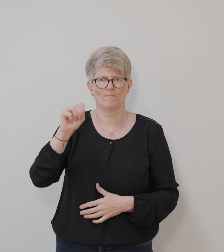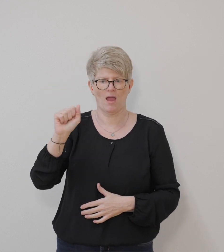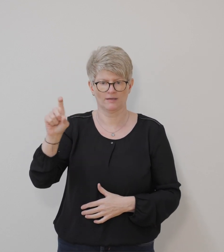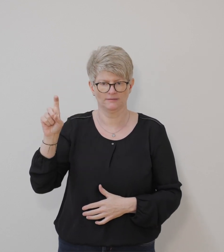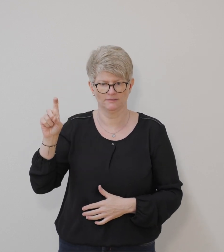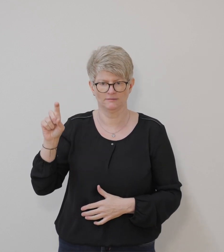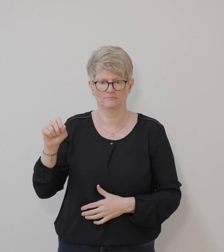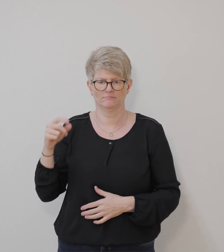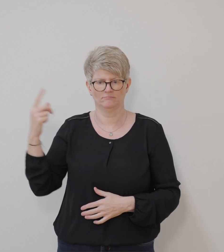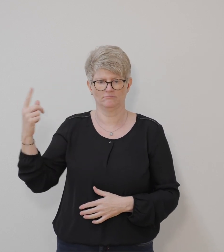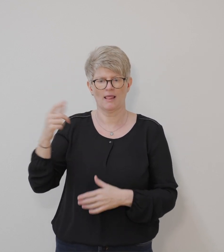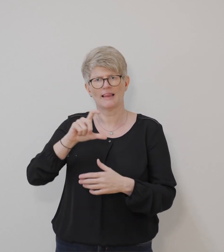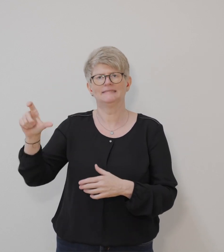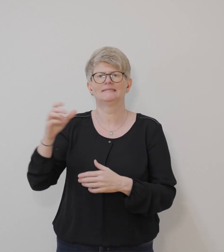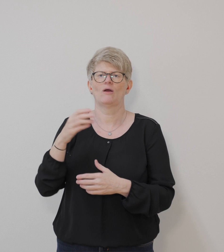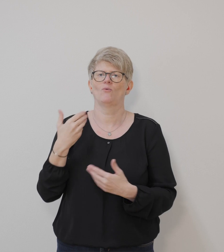Jahre verheiratet war.